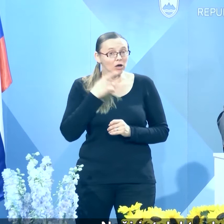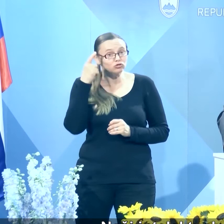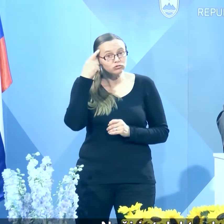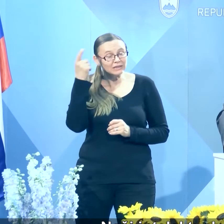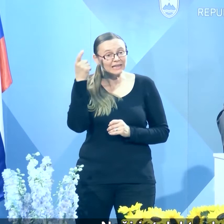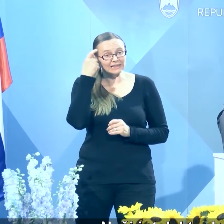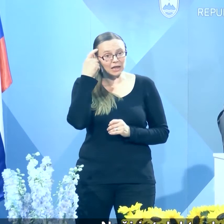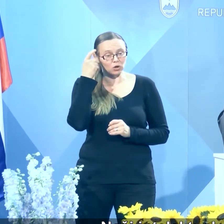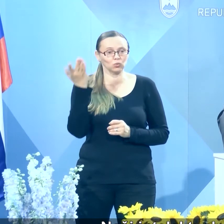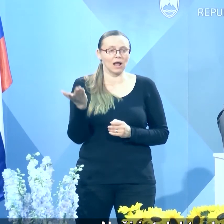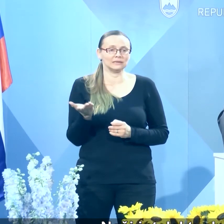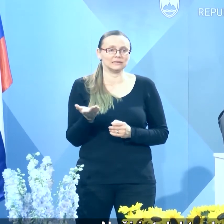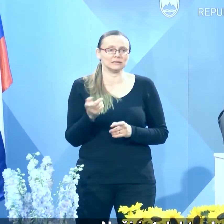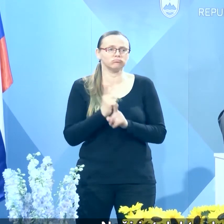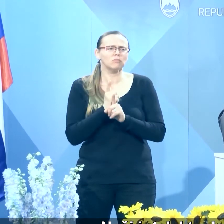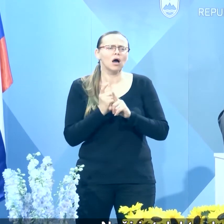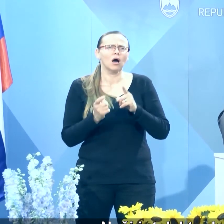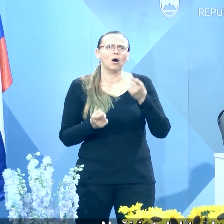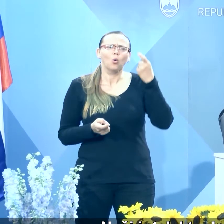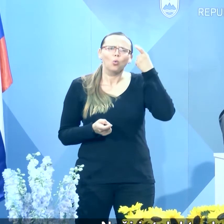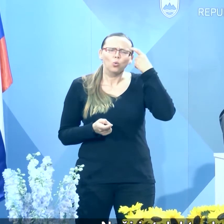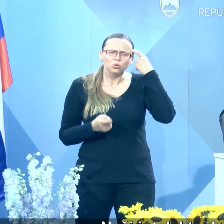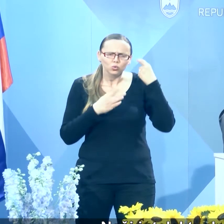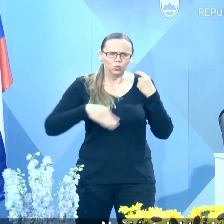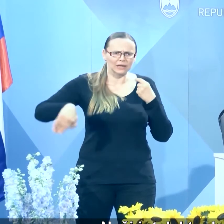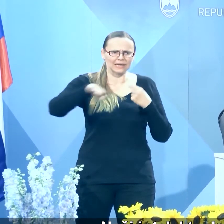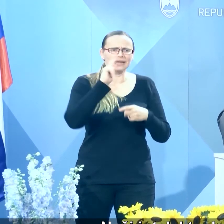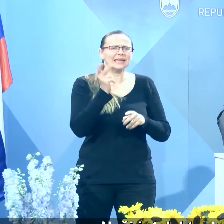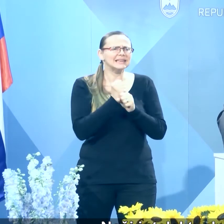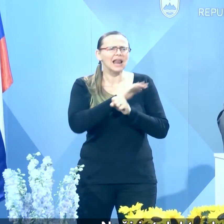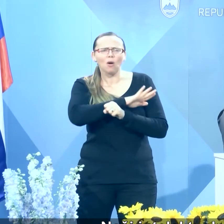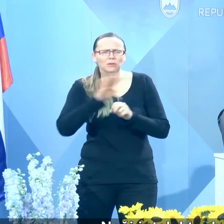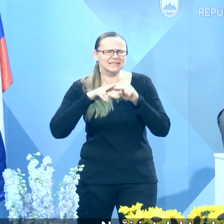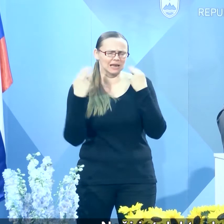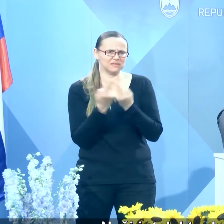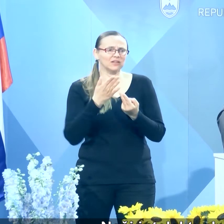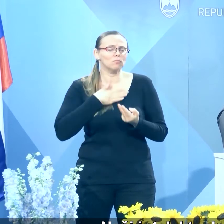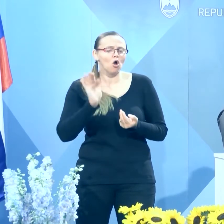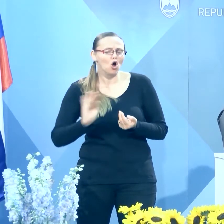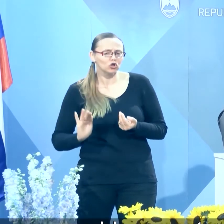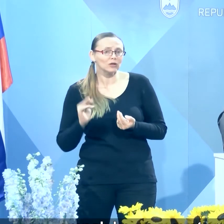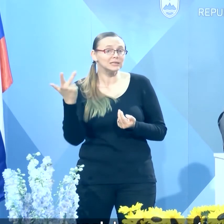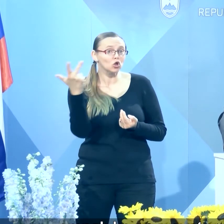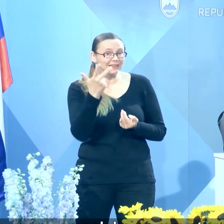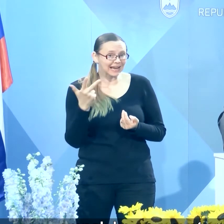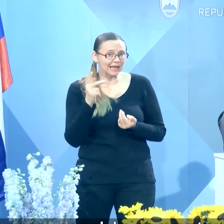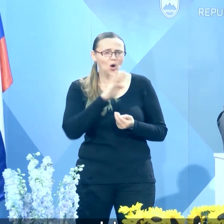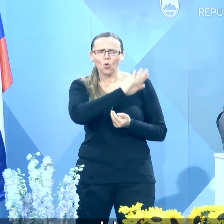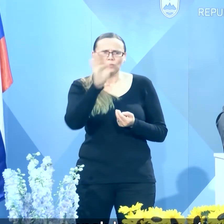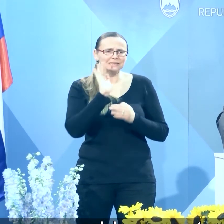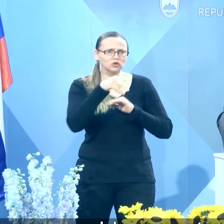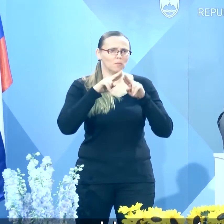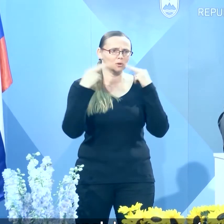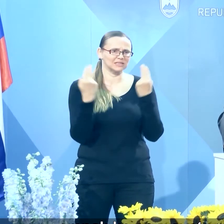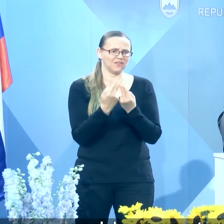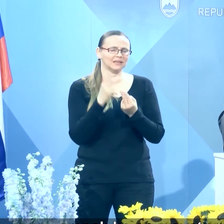intelektualci, kulturniki, ki delajo po celem svetu, moji otroci so trije, vsi so v svetu, ampak ko so v